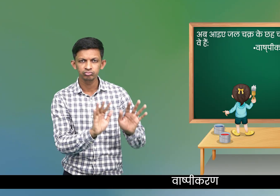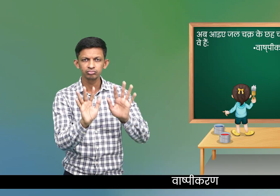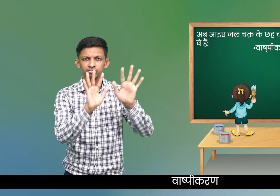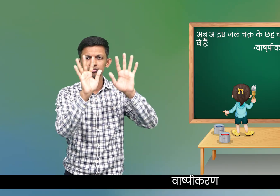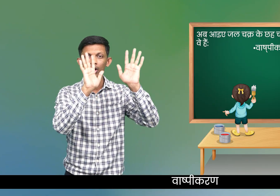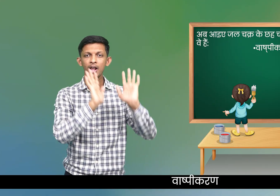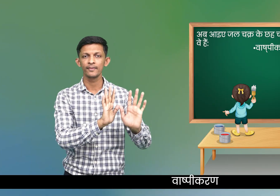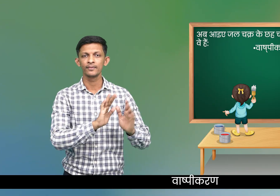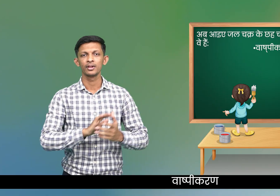वाष्पीकरण,